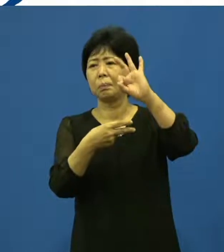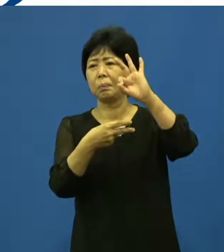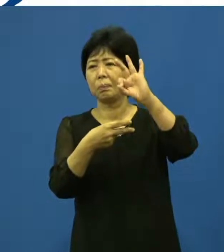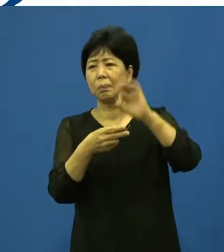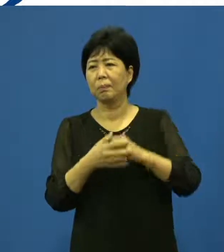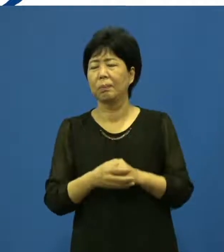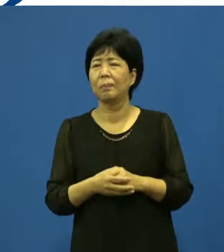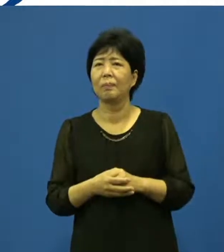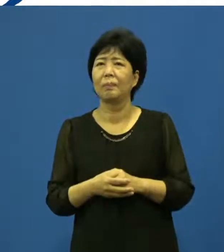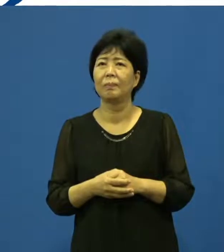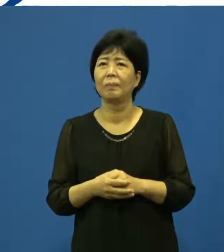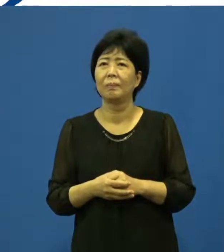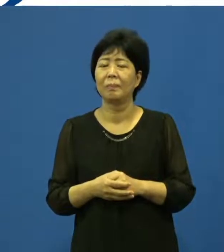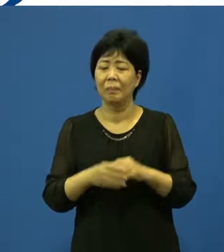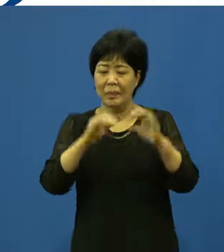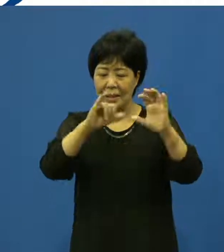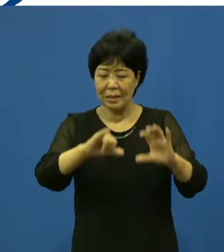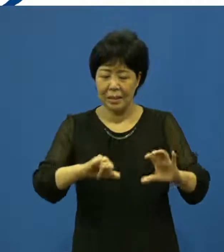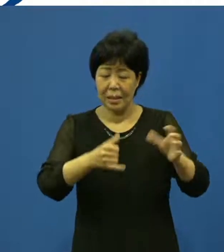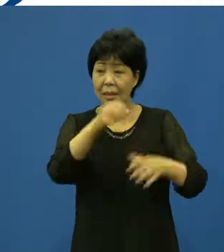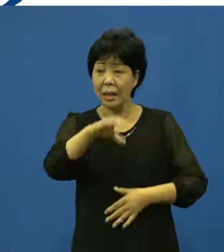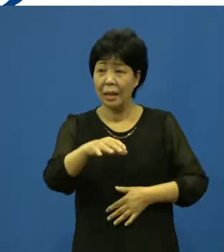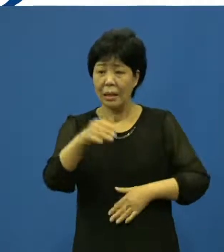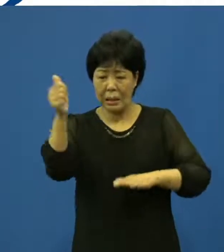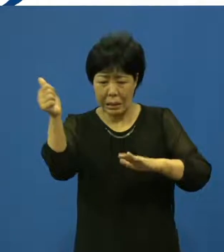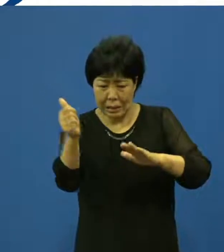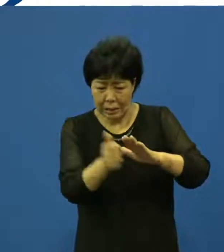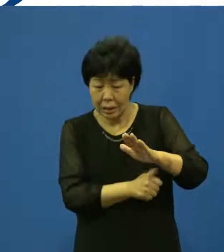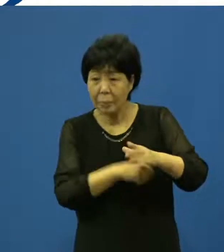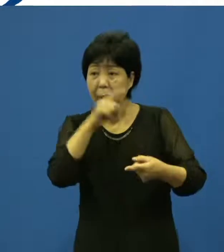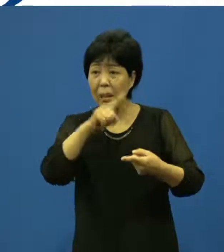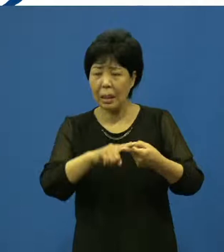여러분, 세상은 실수와 실패에 대해서 너그럽지 않습니다.